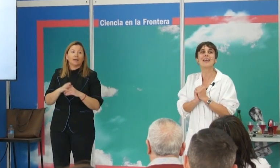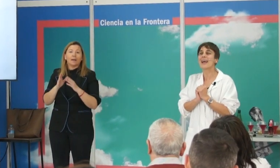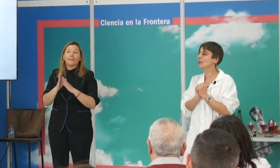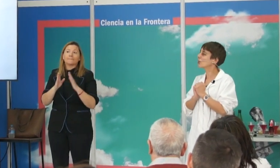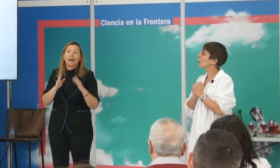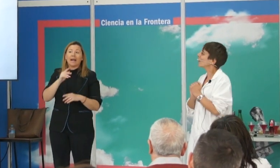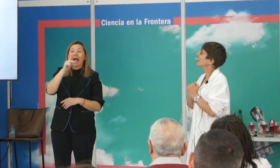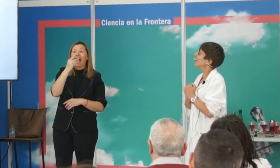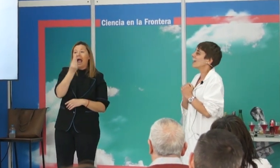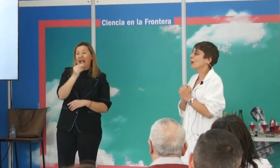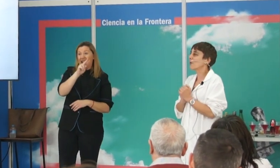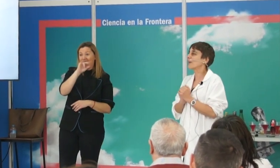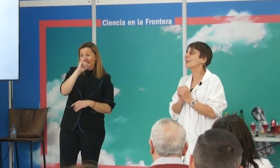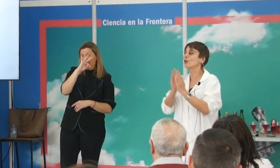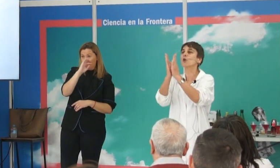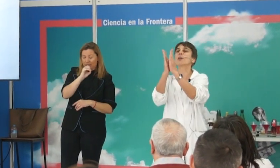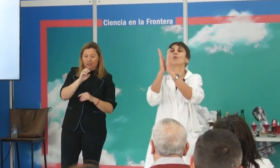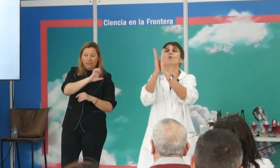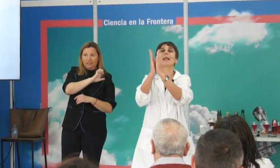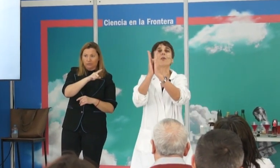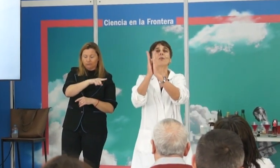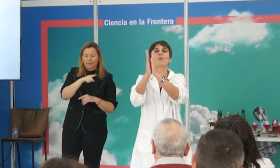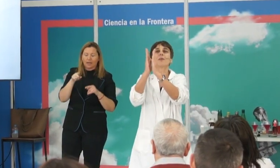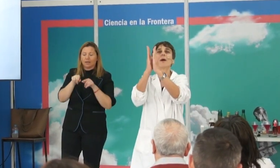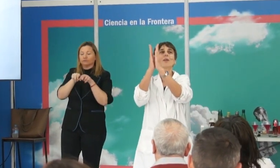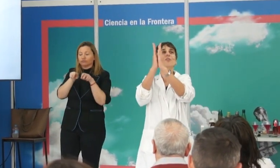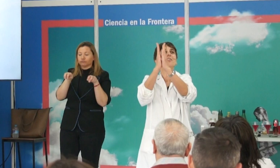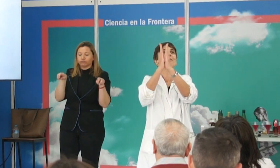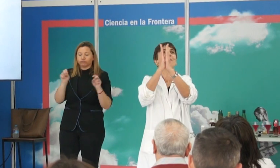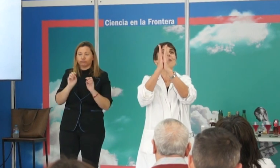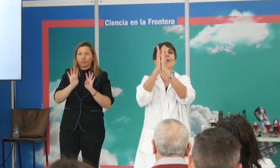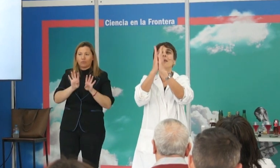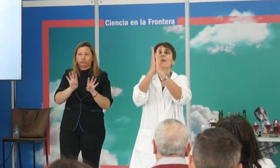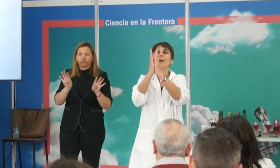¿vale? Entonces, pues ¿qué hicieron? Cogieron un grado, ¿vale? Que eso